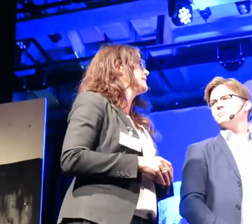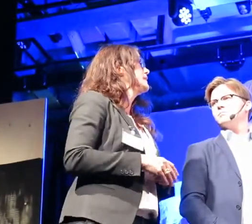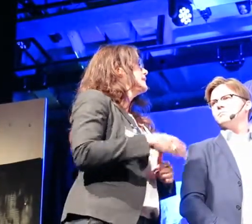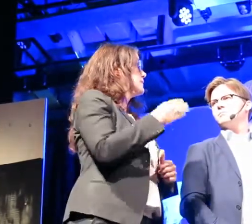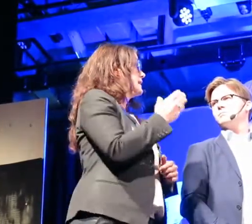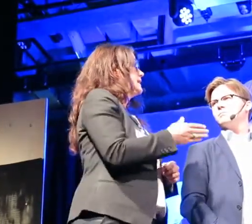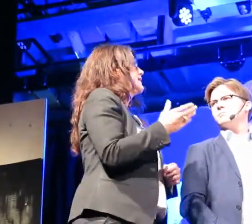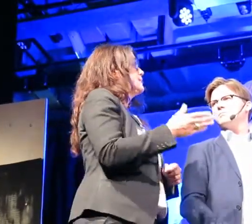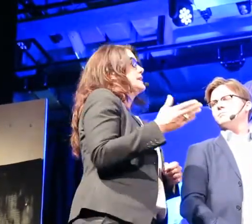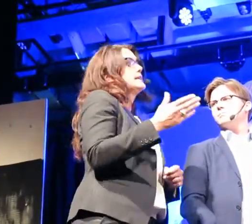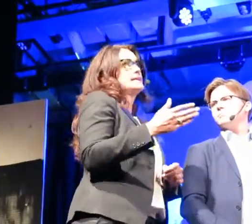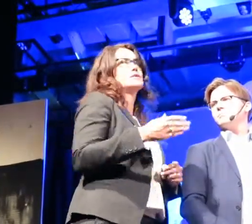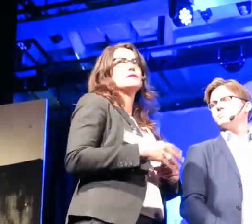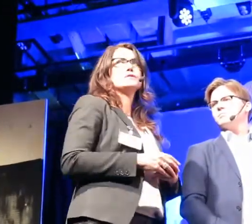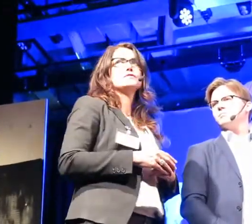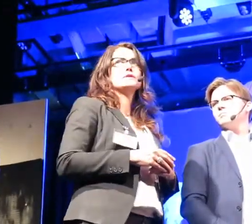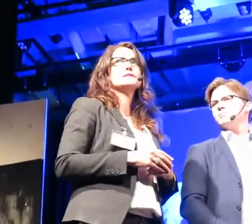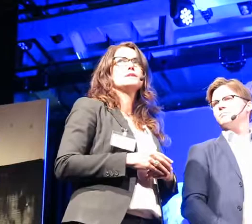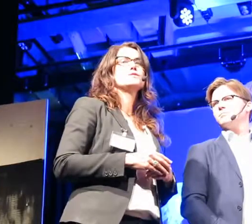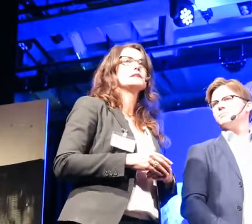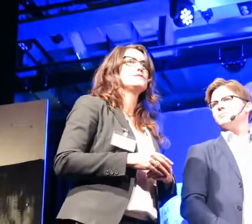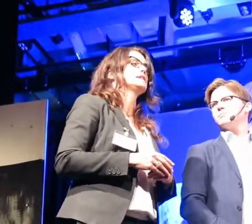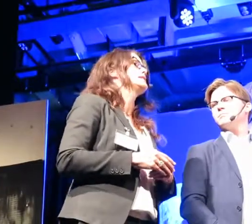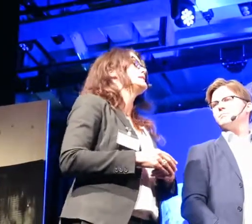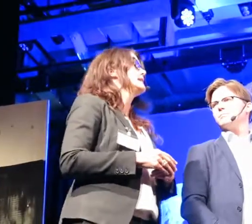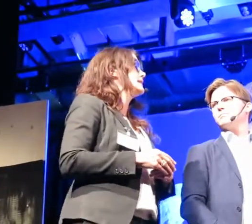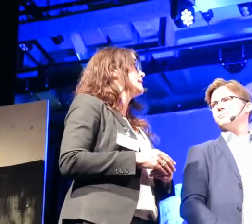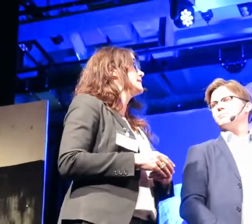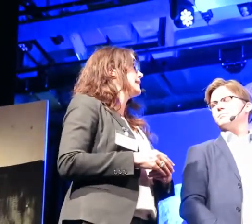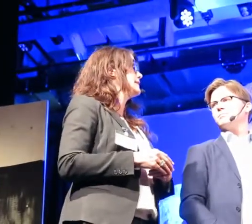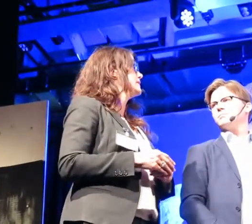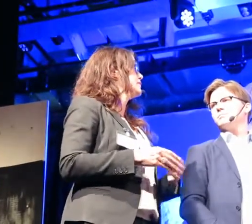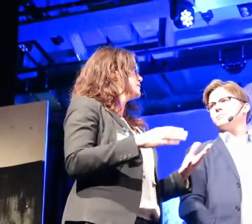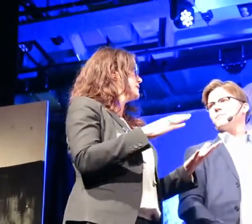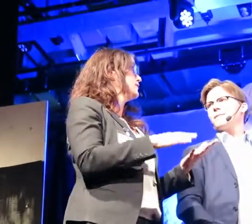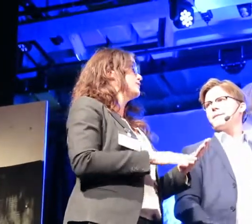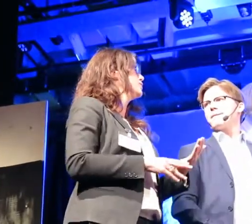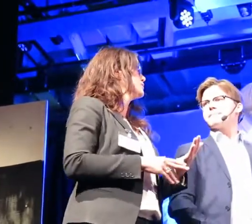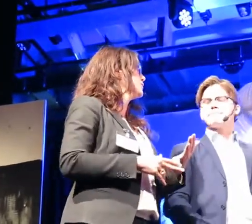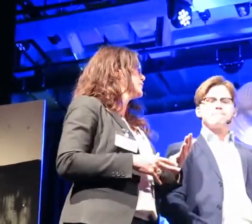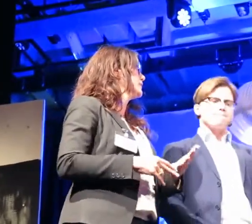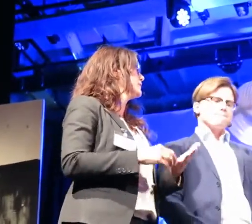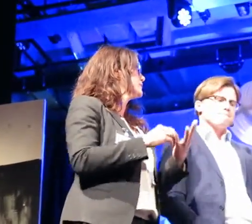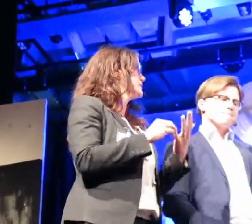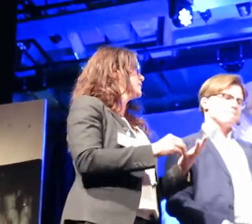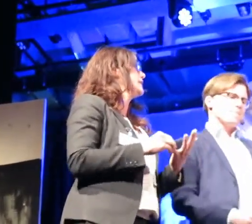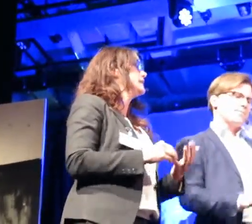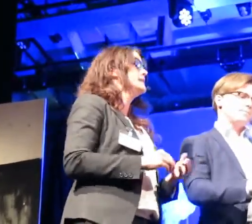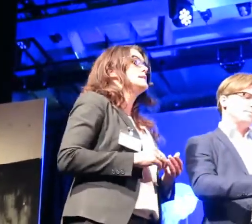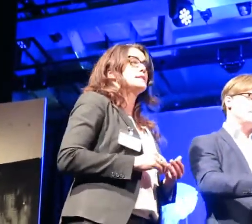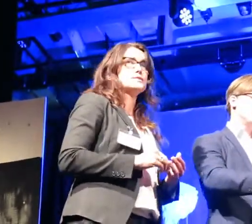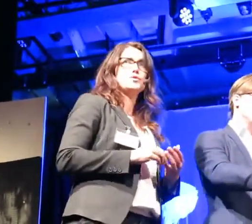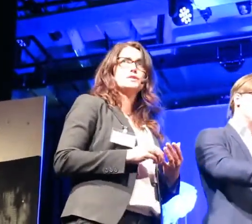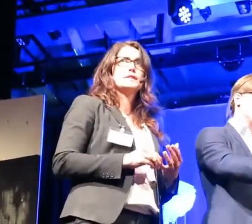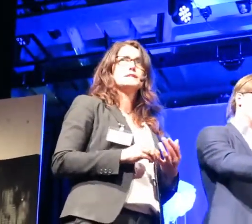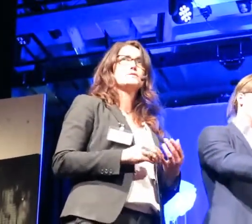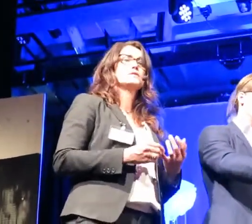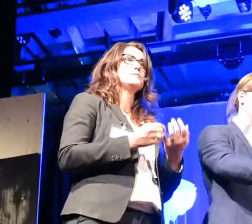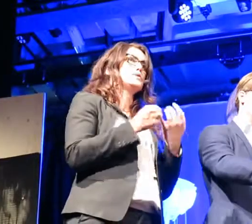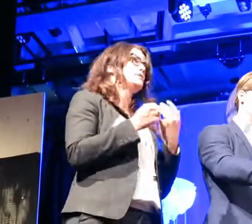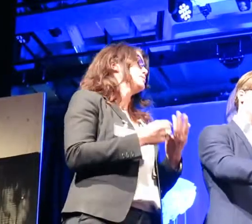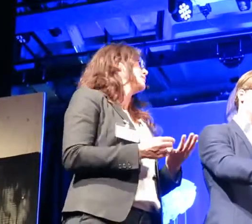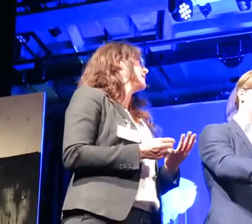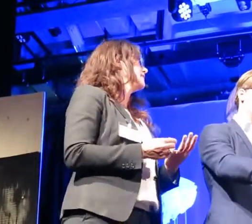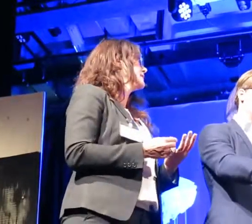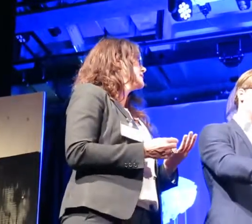fram dit. Så att alla de här delarna som efterfrågas är ju väldigt viktiga delar. Där fossilfri fordonsflotta eller fossilfria transporter är en